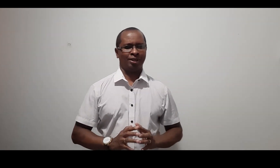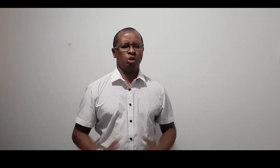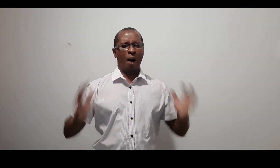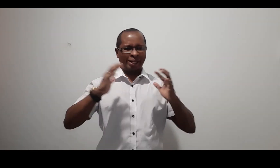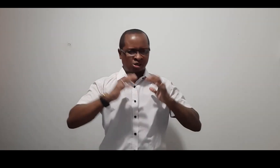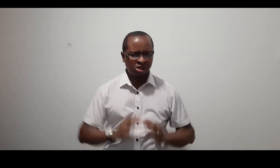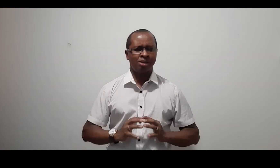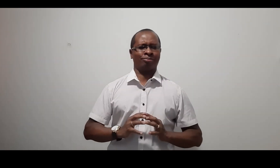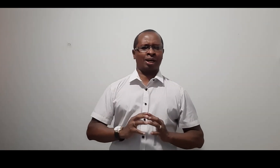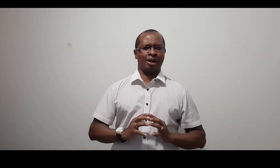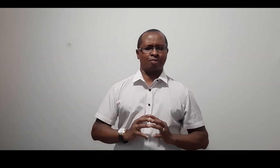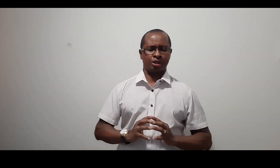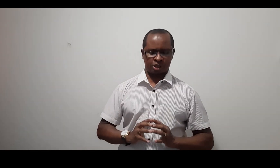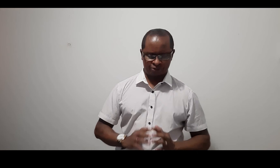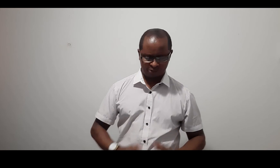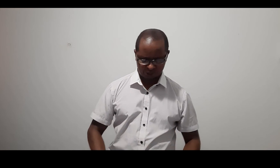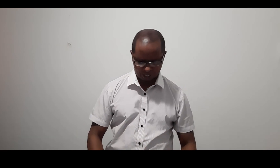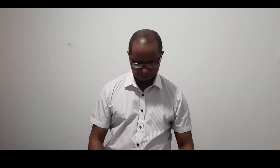no amasiny ny tenaAndriamanitra zany fo zany.